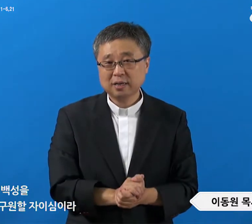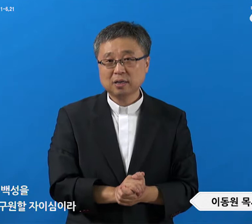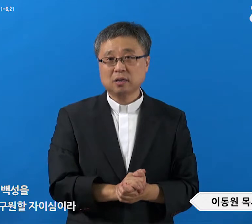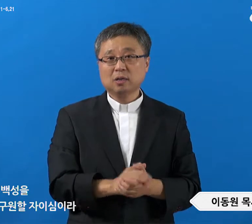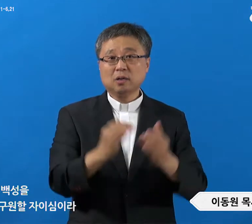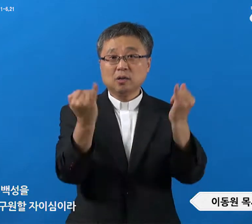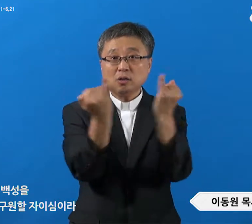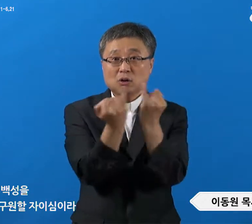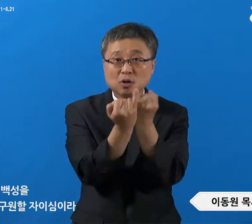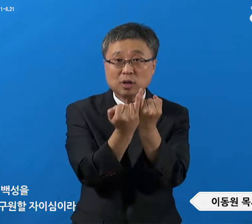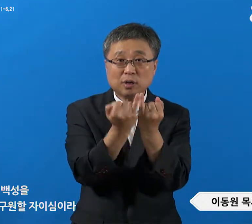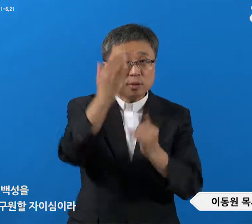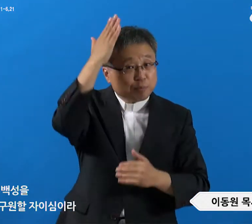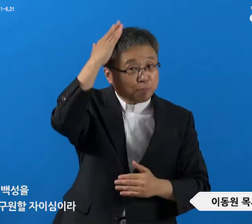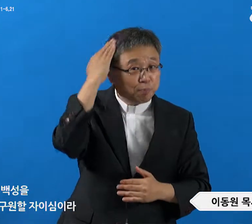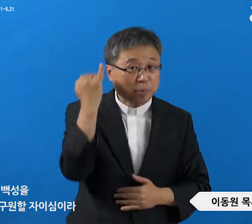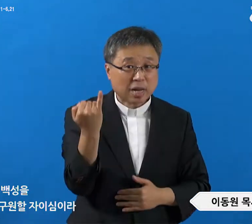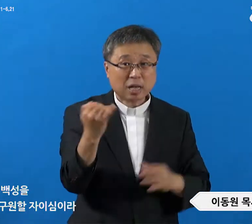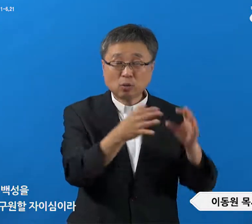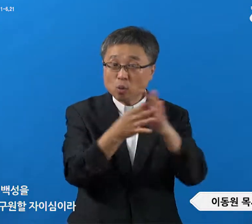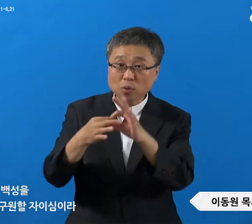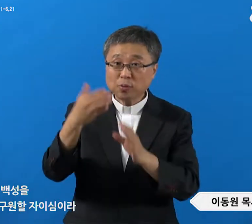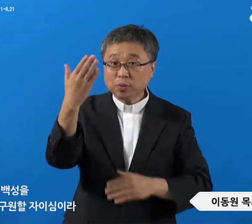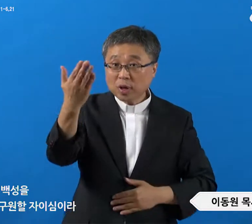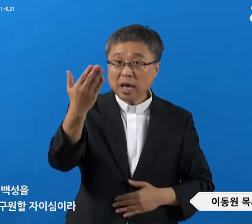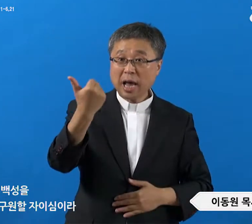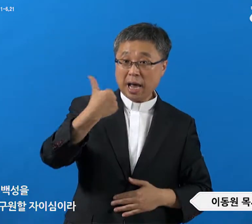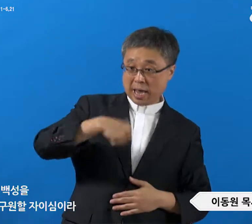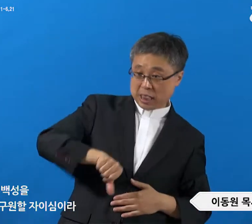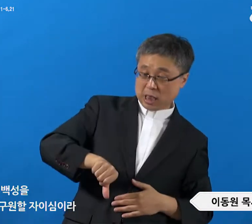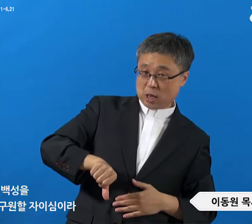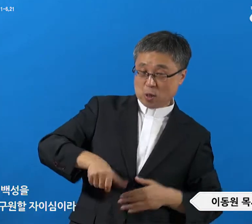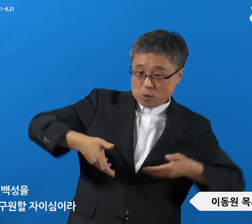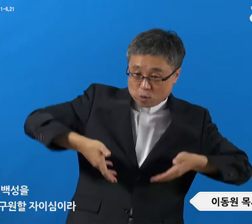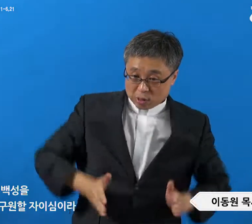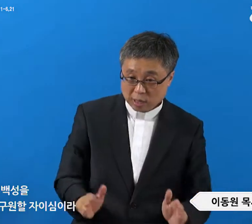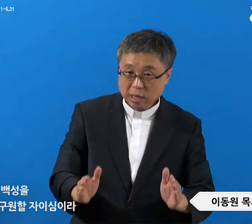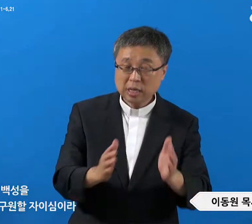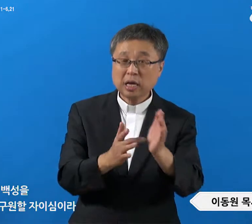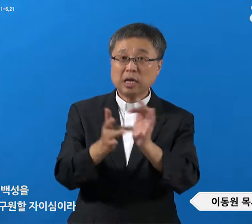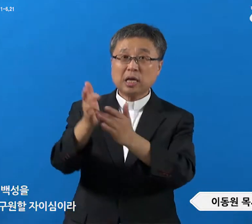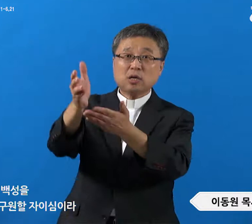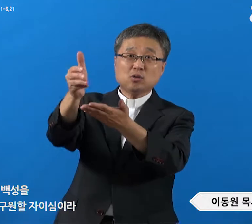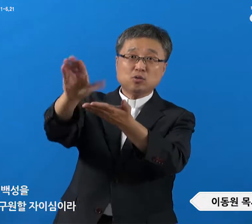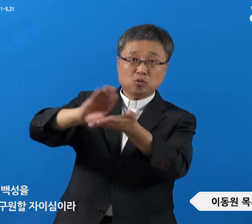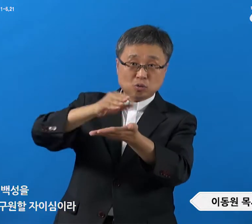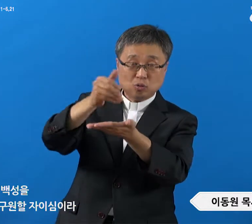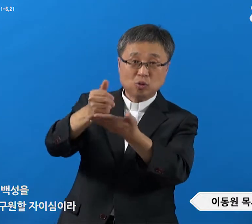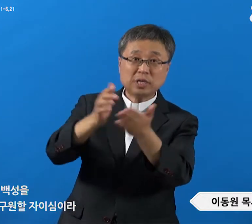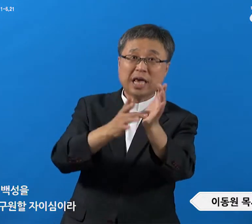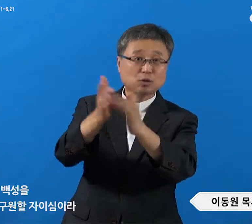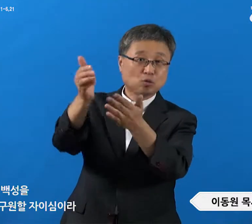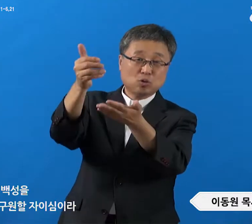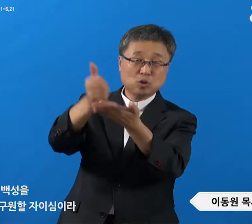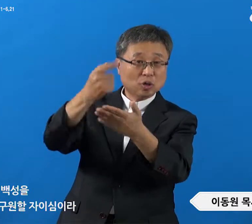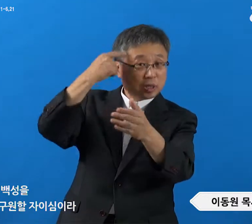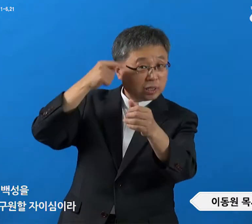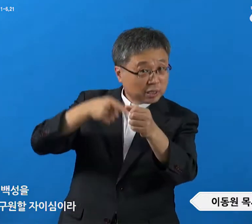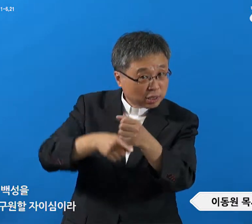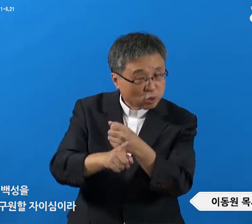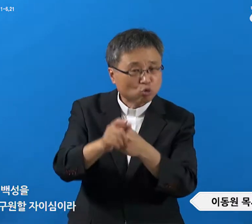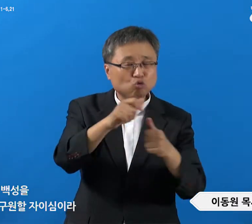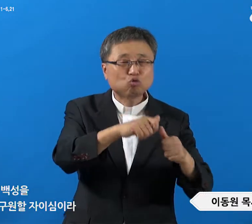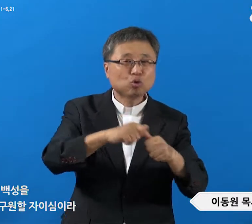자, 여인 마리아를 통해서 너의 아들로 탄생할 예수. 그의 이름은 예수. 그 뜻은